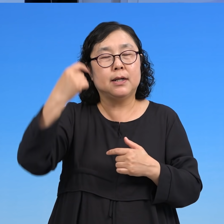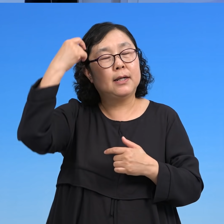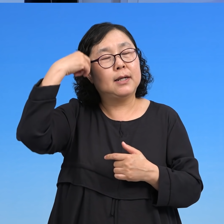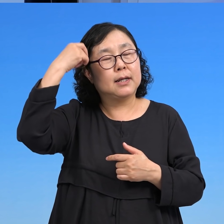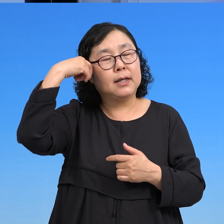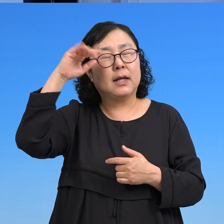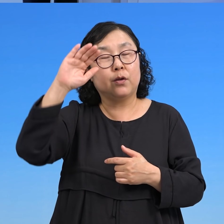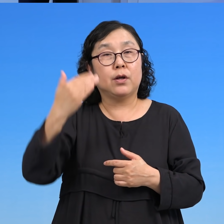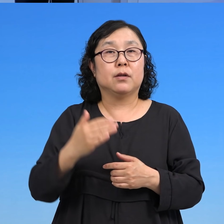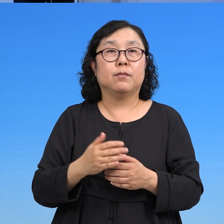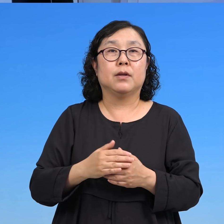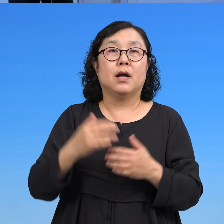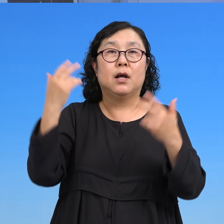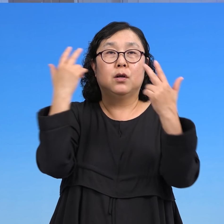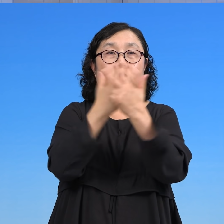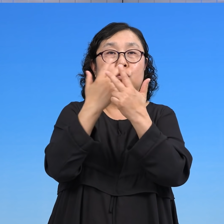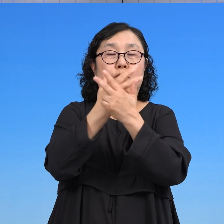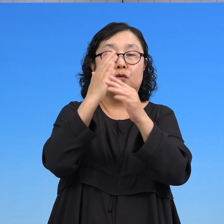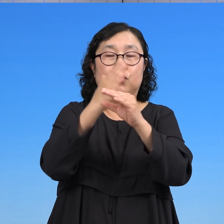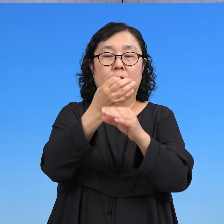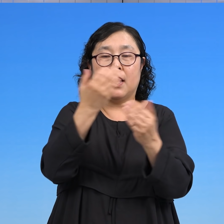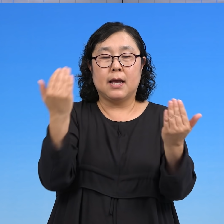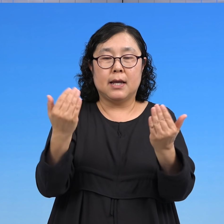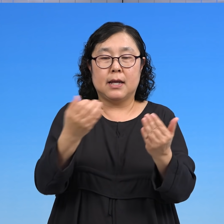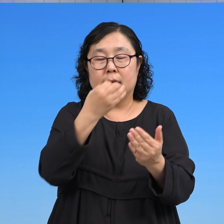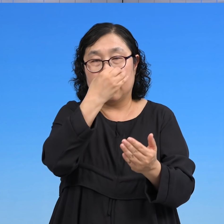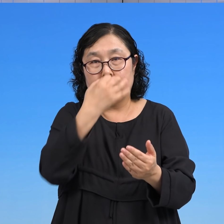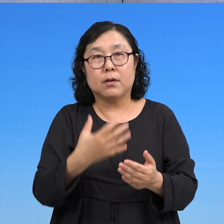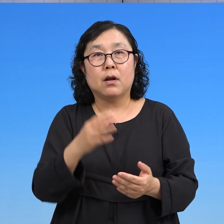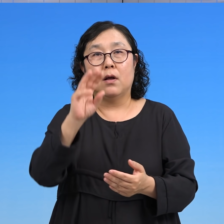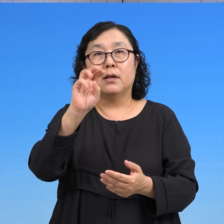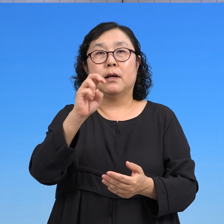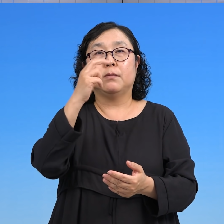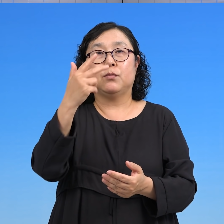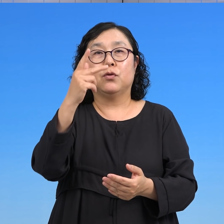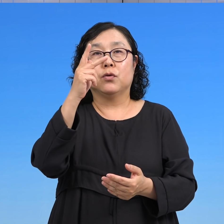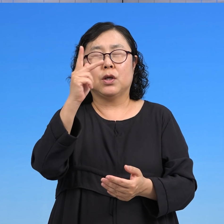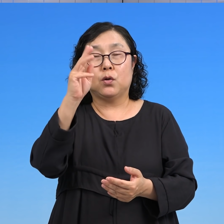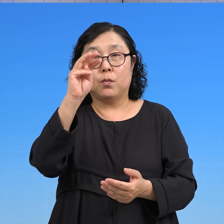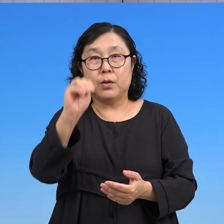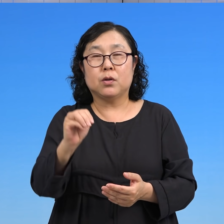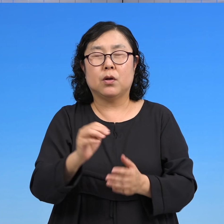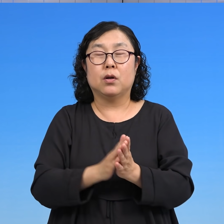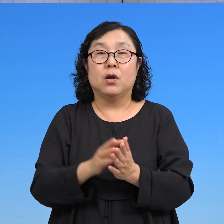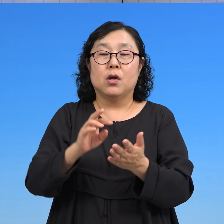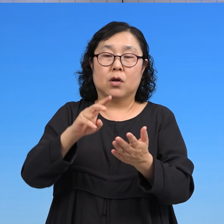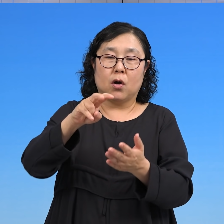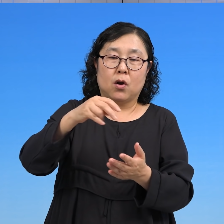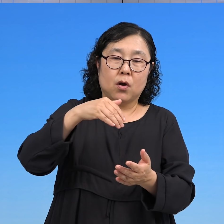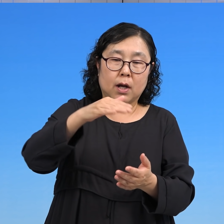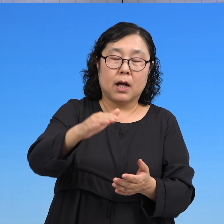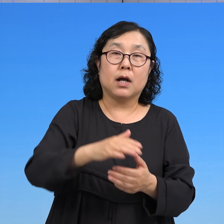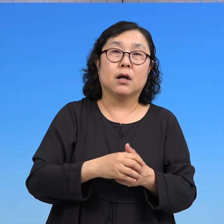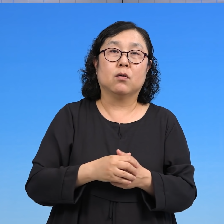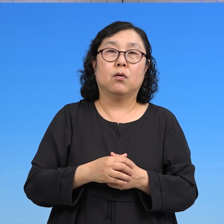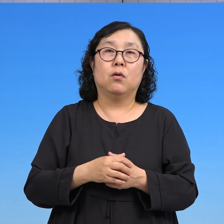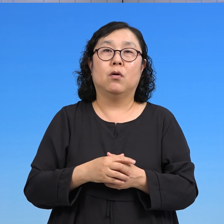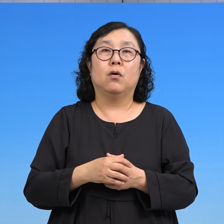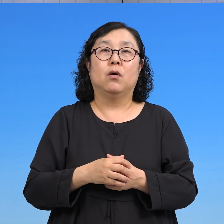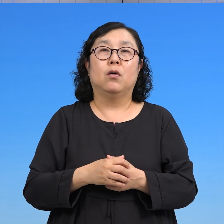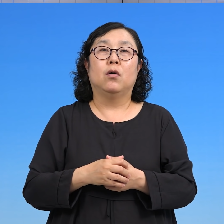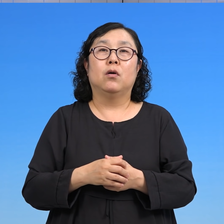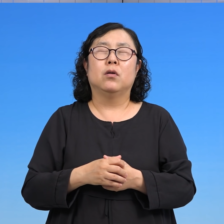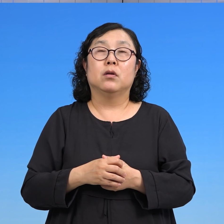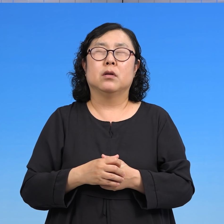느끼게 되었습니다. 주중에 너무 일이 힘들어 36km를 걸어가기로 작정을 하고 전라도 광주까지 가 그